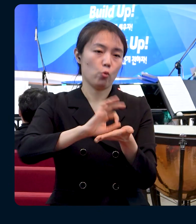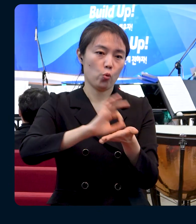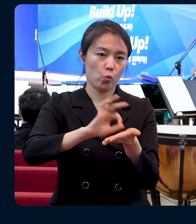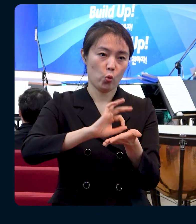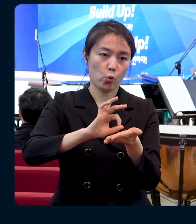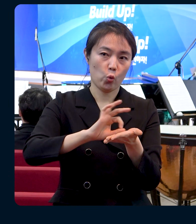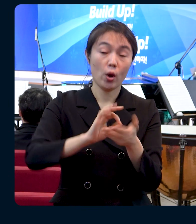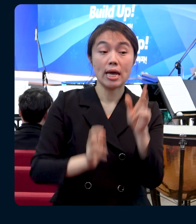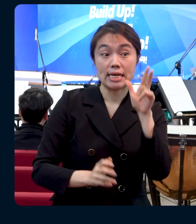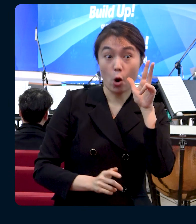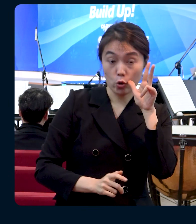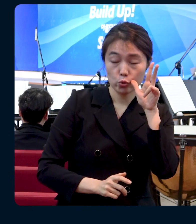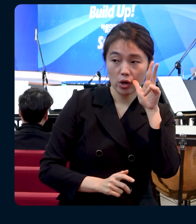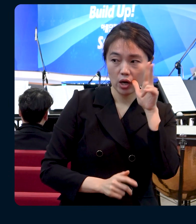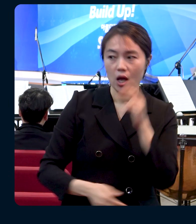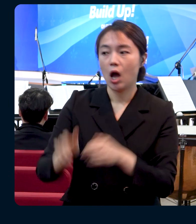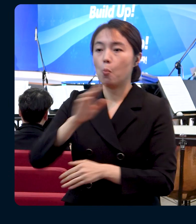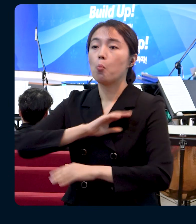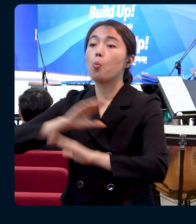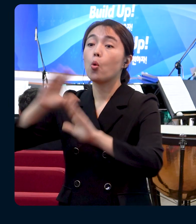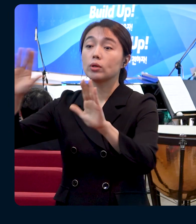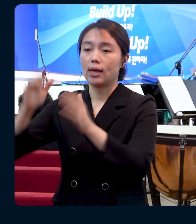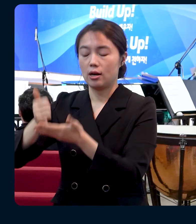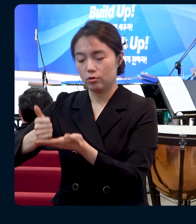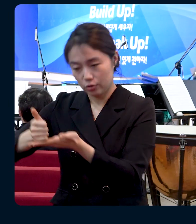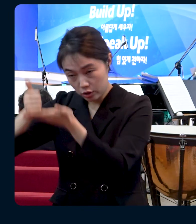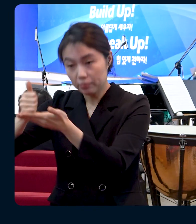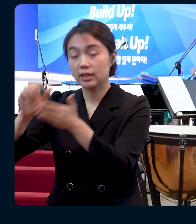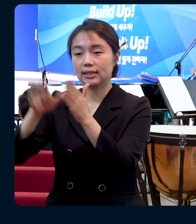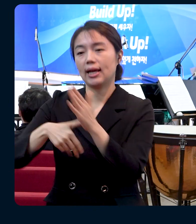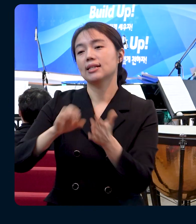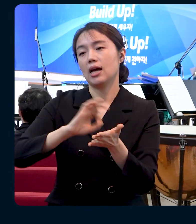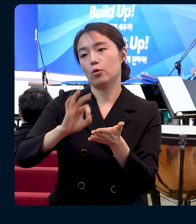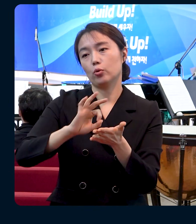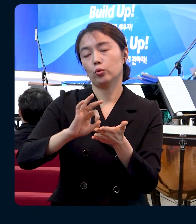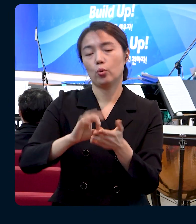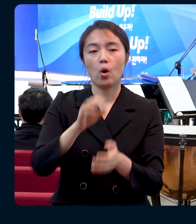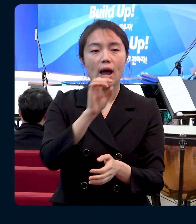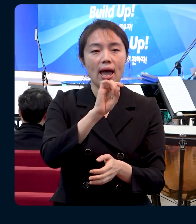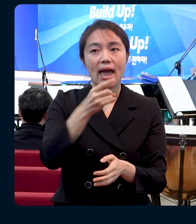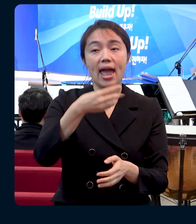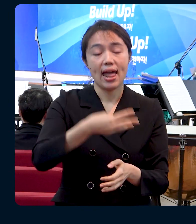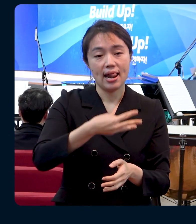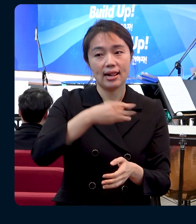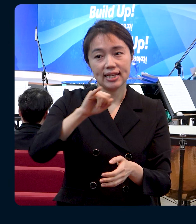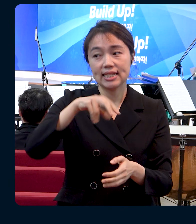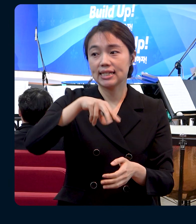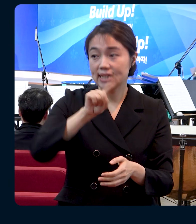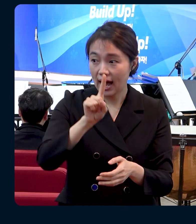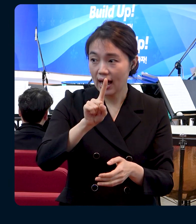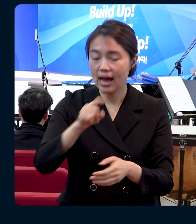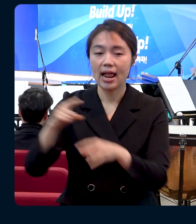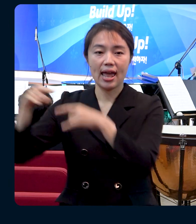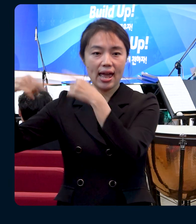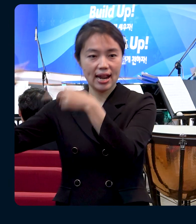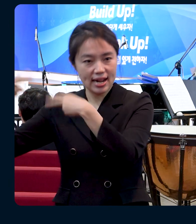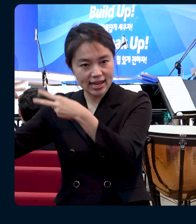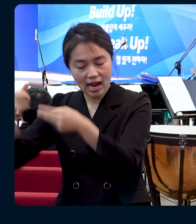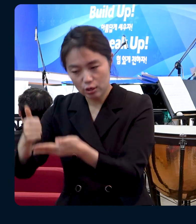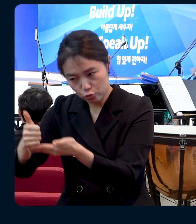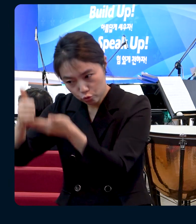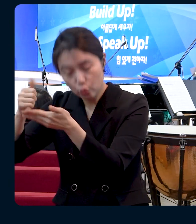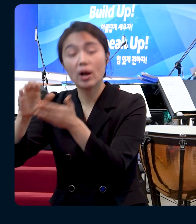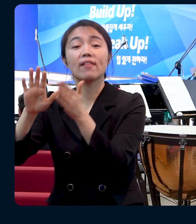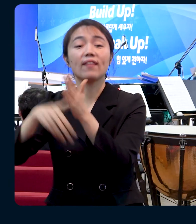그때 나옵니다. 그러니까 여호수아가 모세를 수종 들을 때, 그리고 뭐예요? 엘리사가 엘리야를 수종 들을 때, 이게